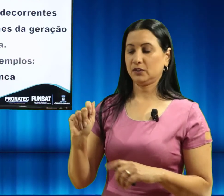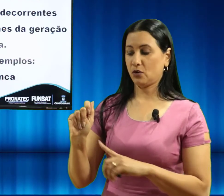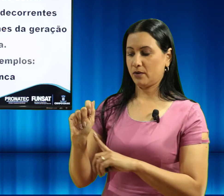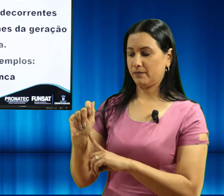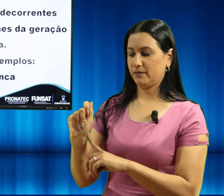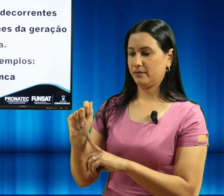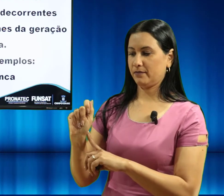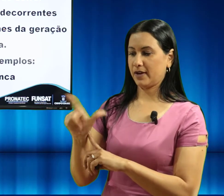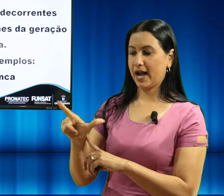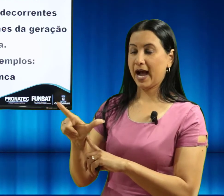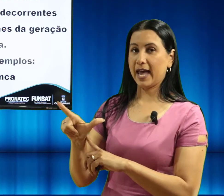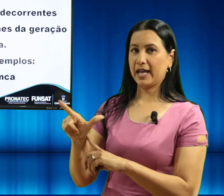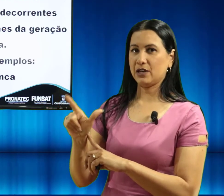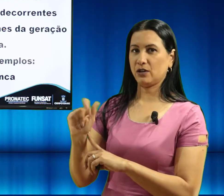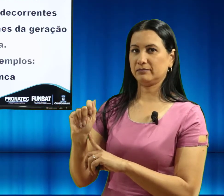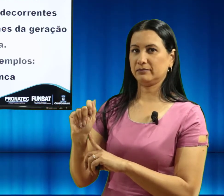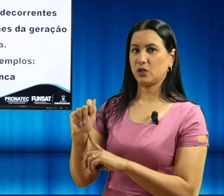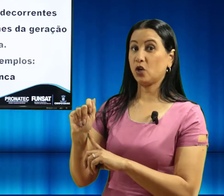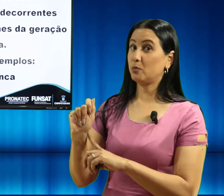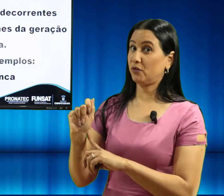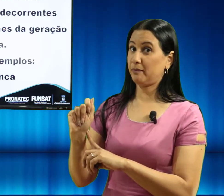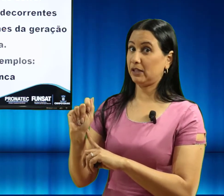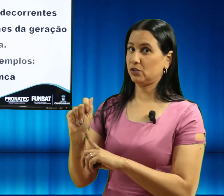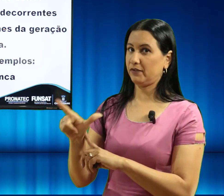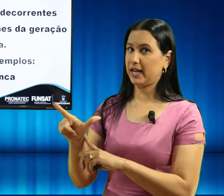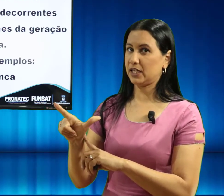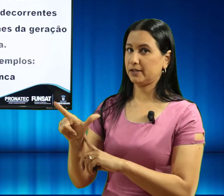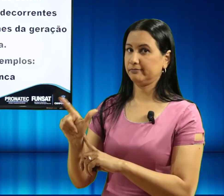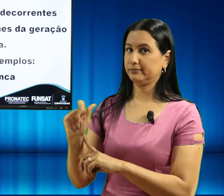Ó. AL, ó. Olha o movimento diferente.